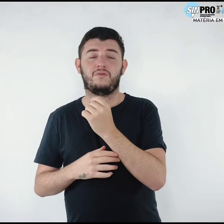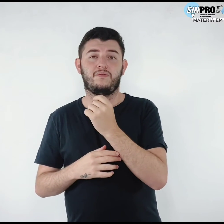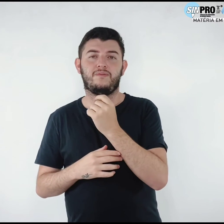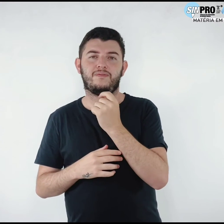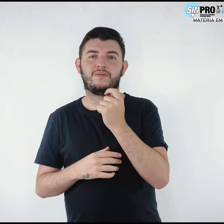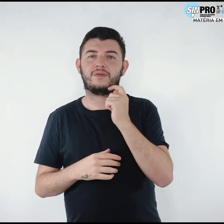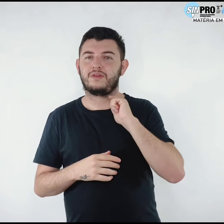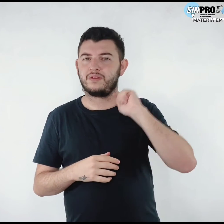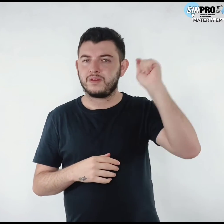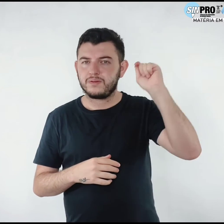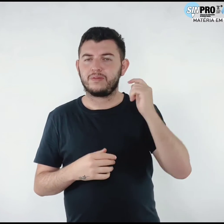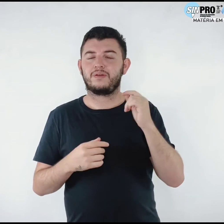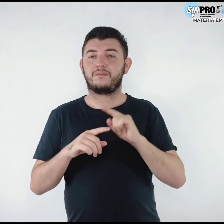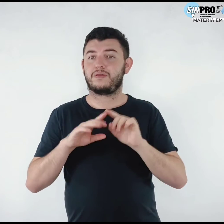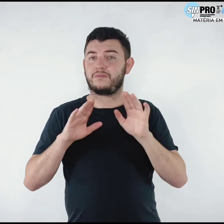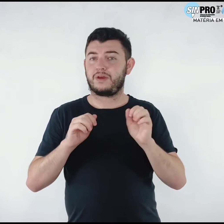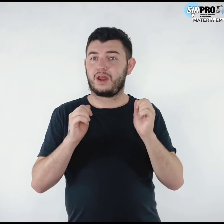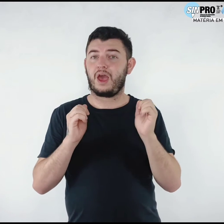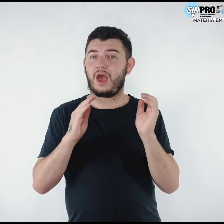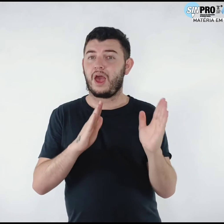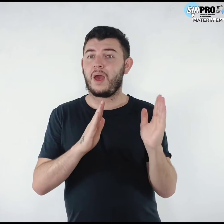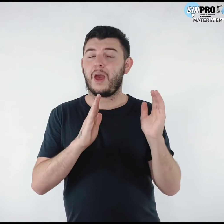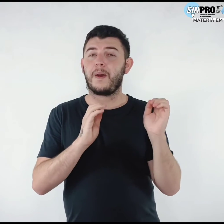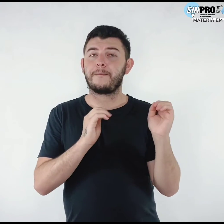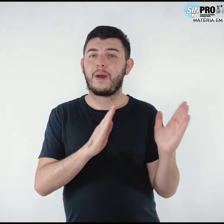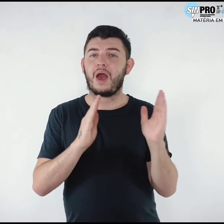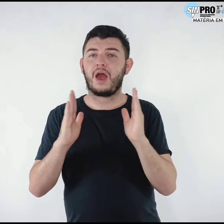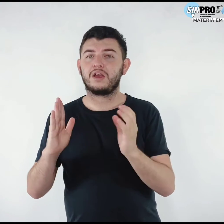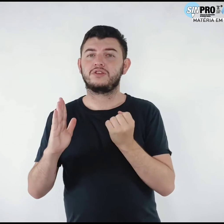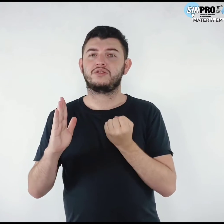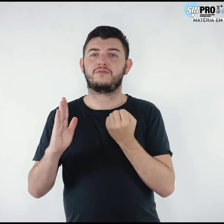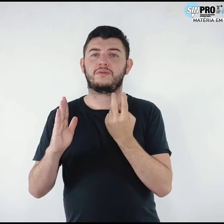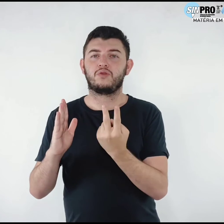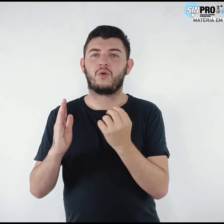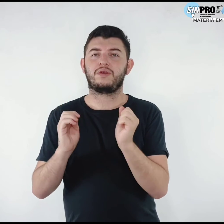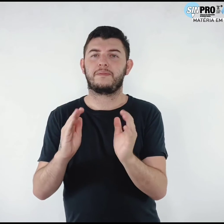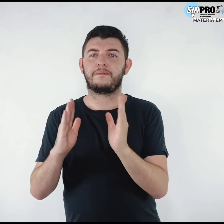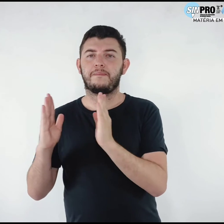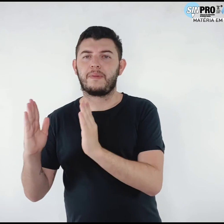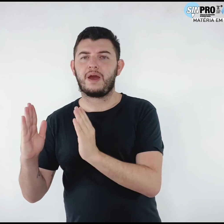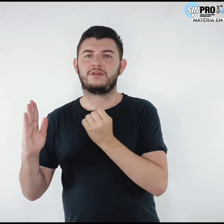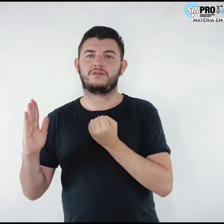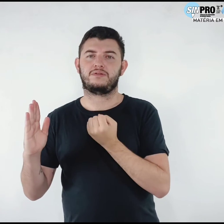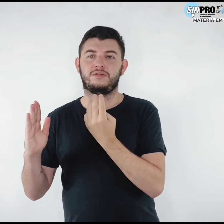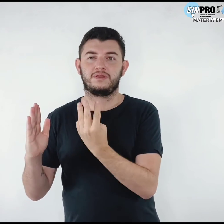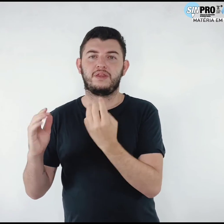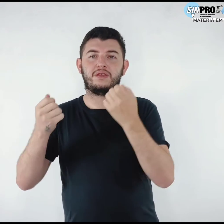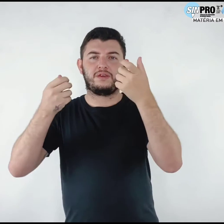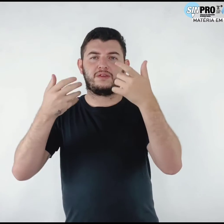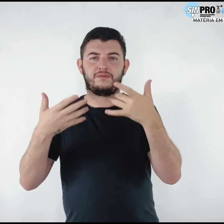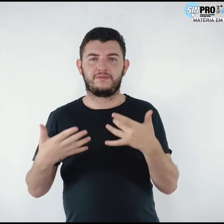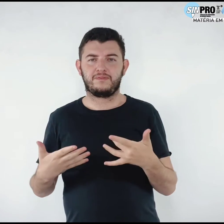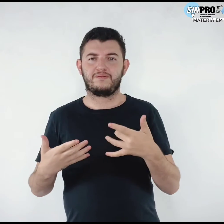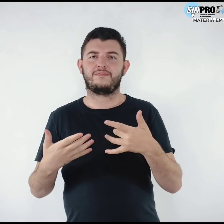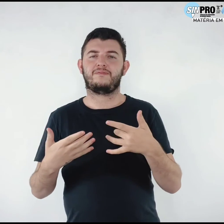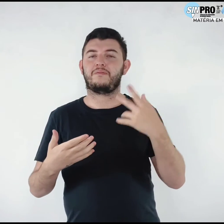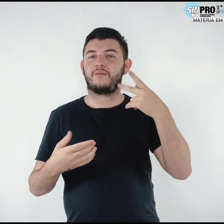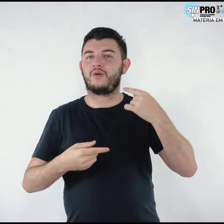partes, explica que é a política econômica neoliberal a responsável por esta